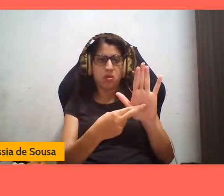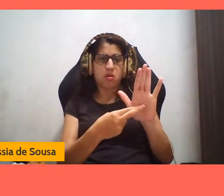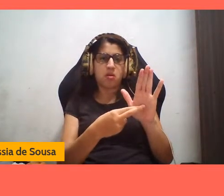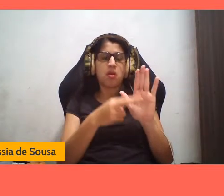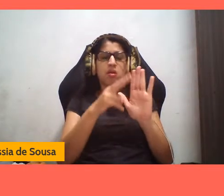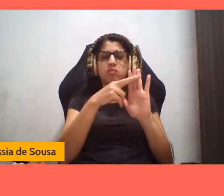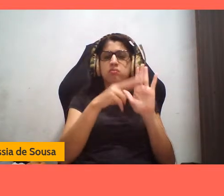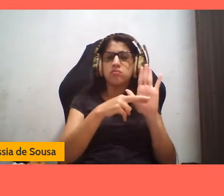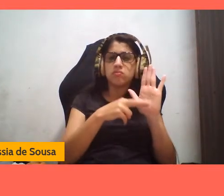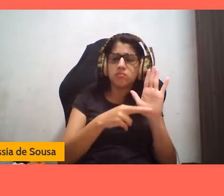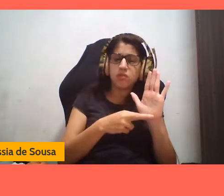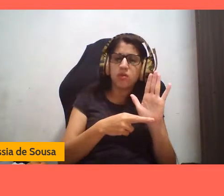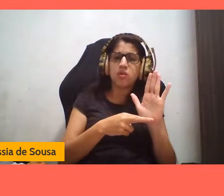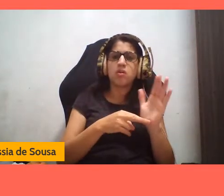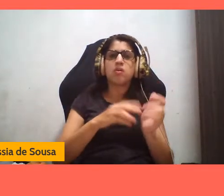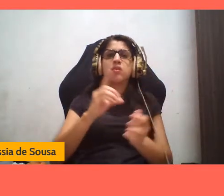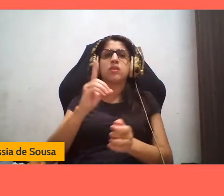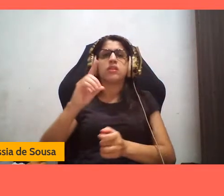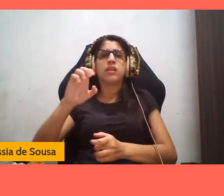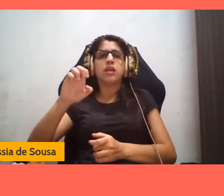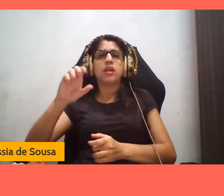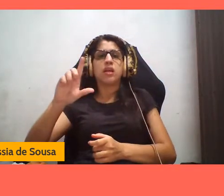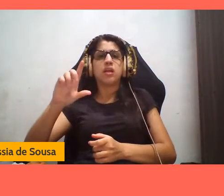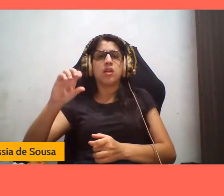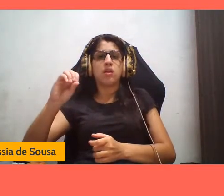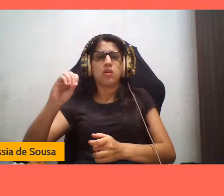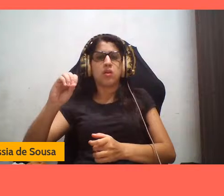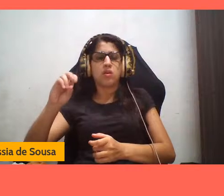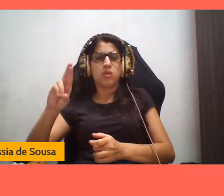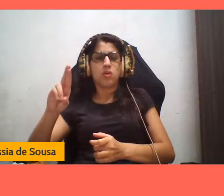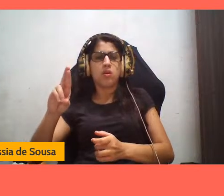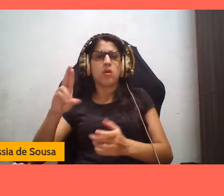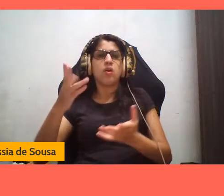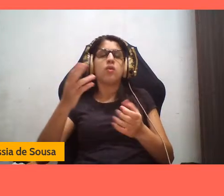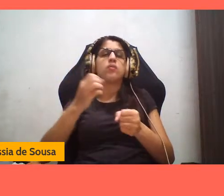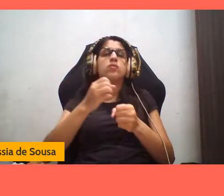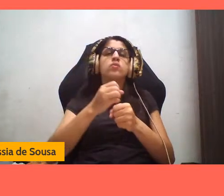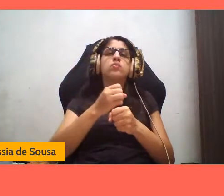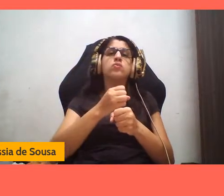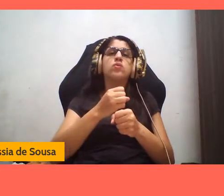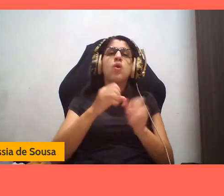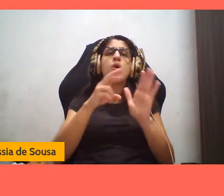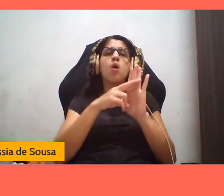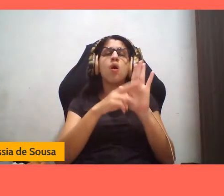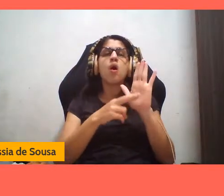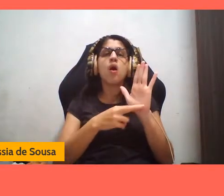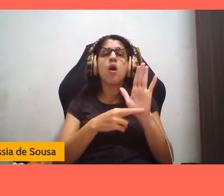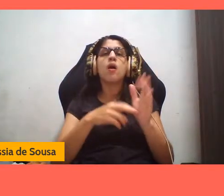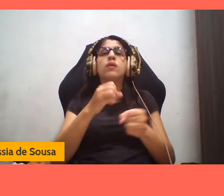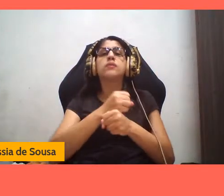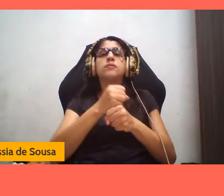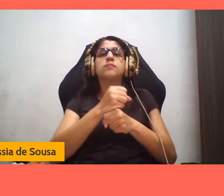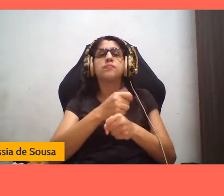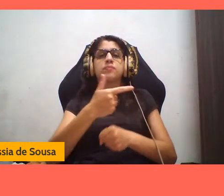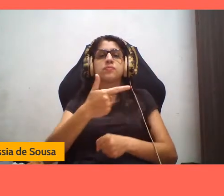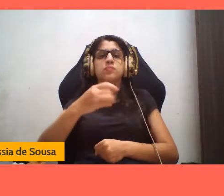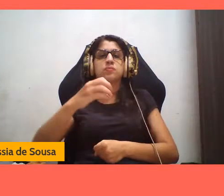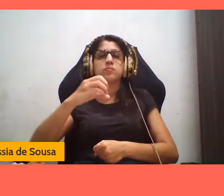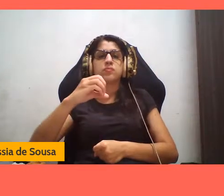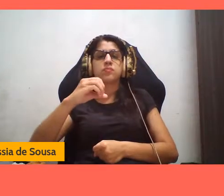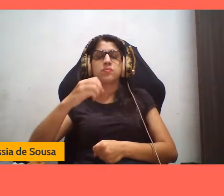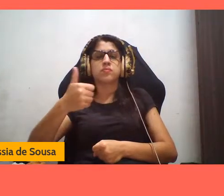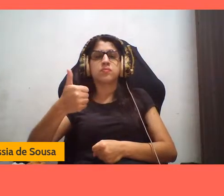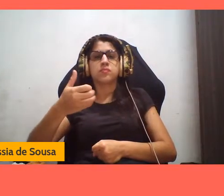O relatório de 2016, a Repensar a Educação, coloca que o